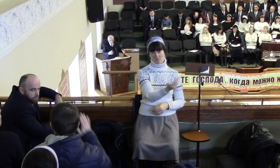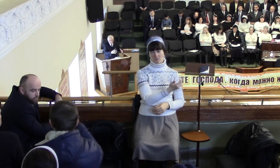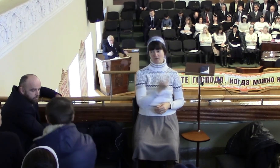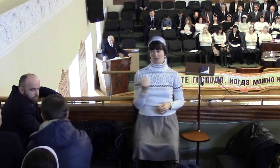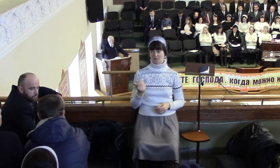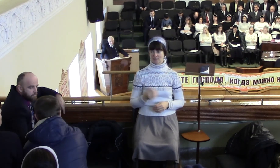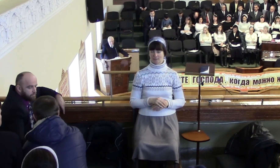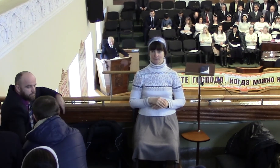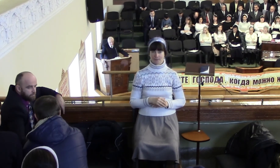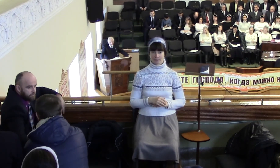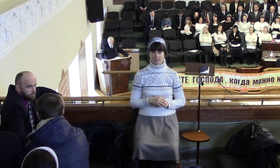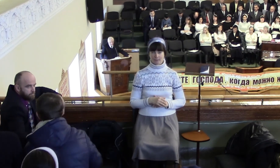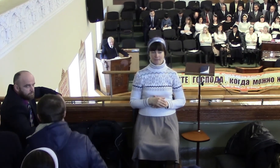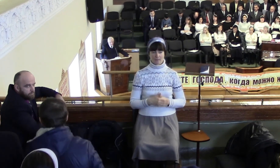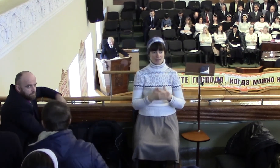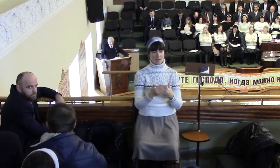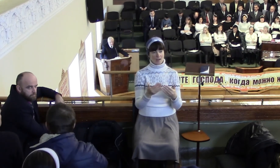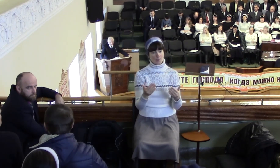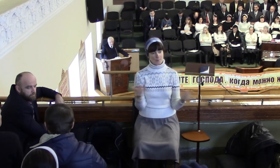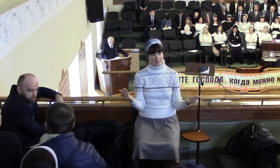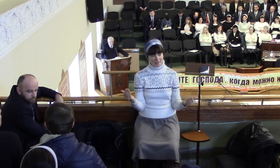вы пробовали не прикасаться?